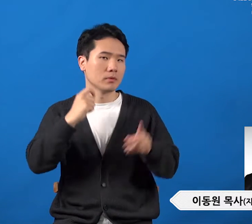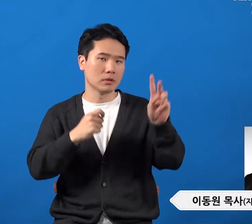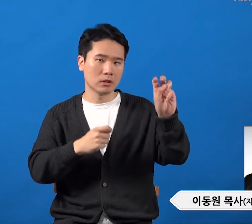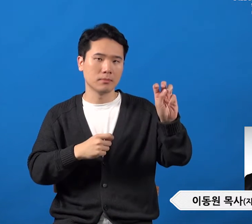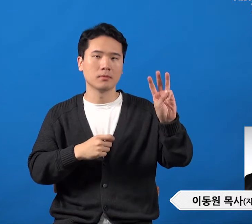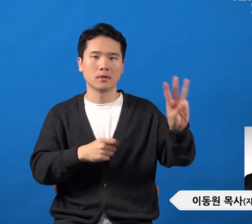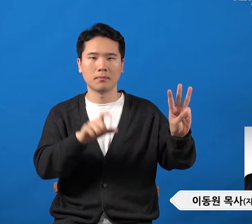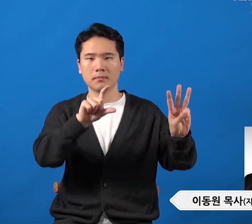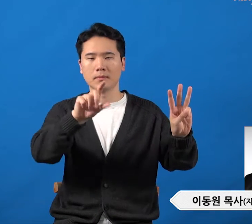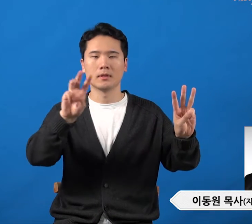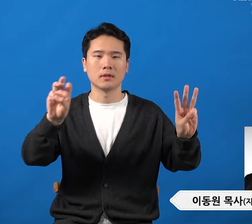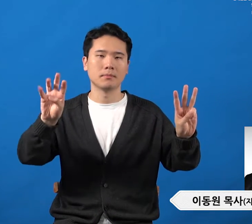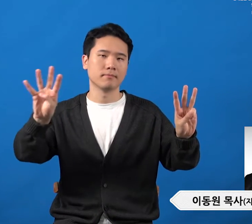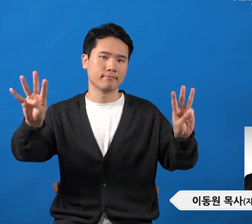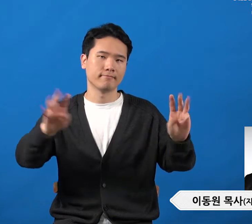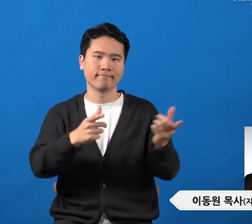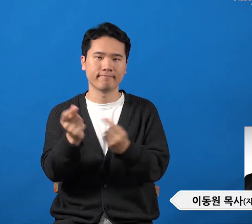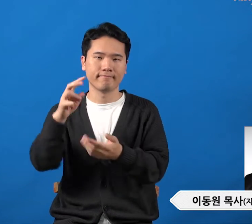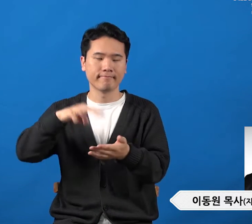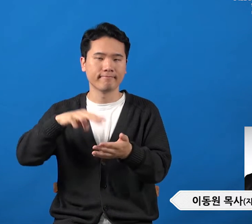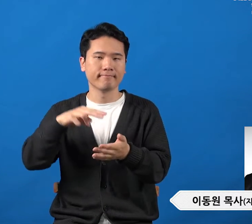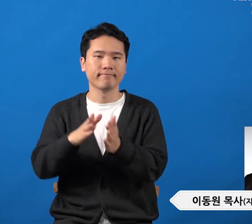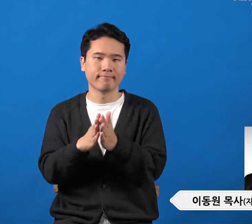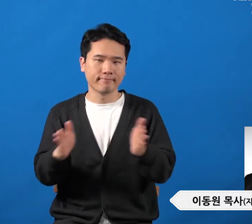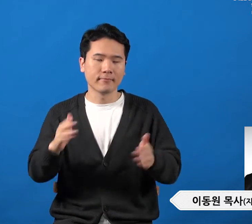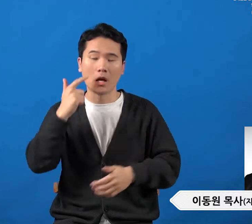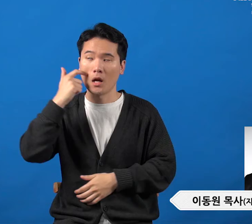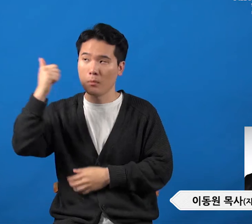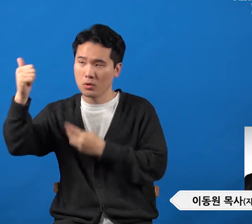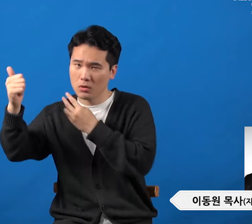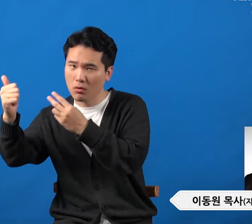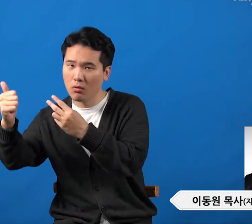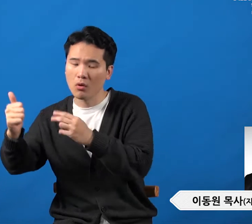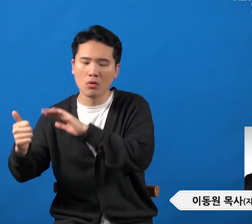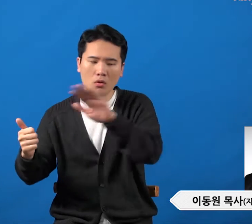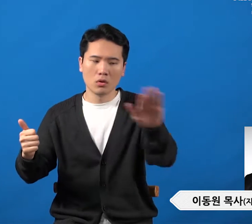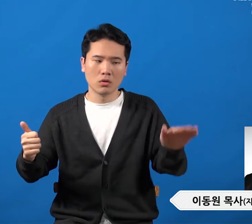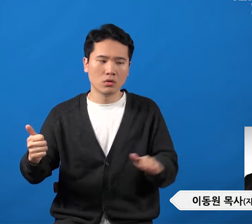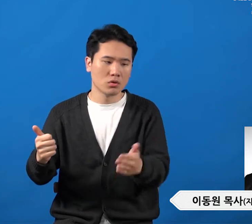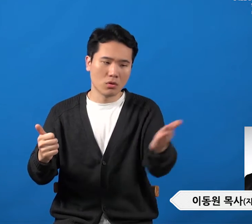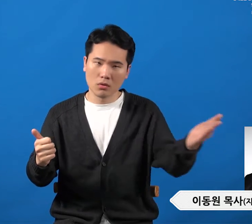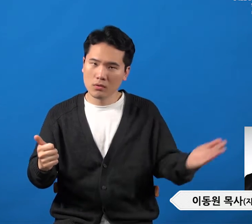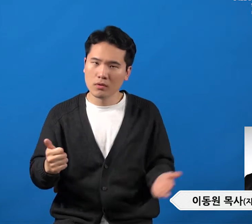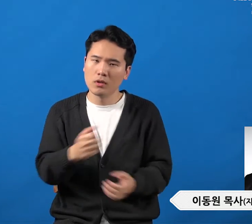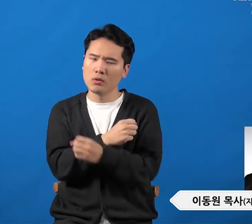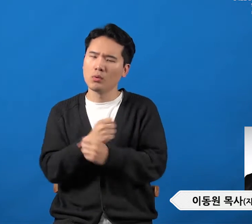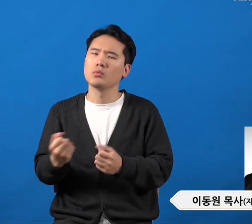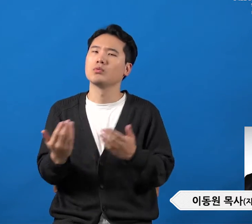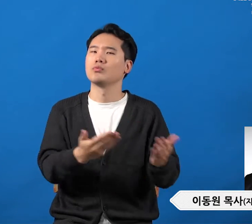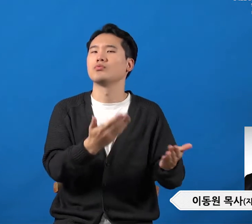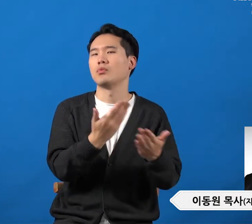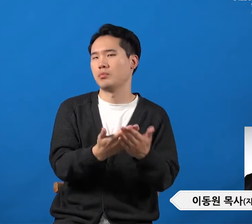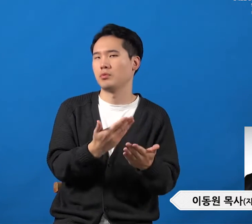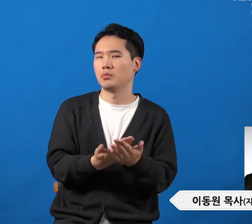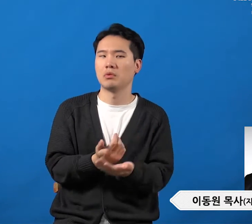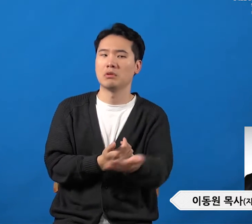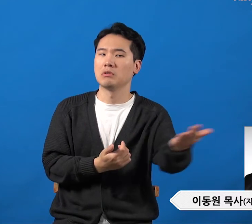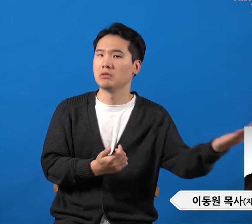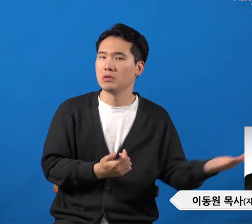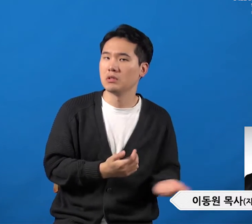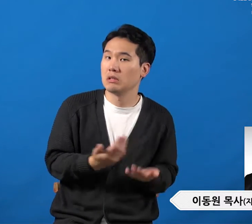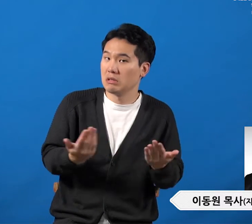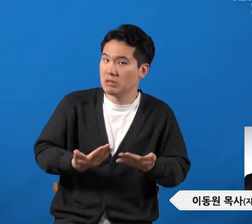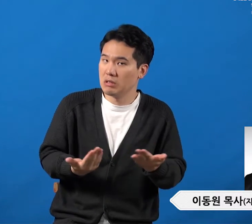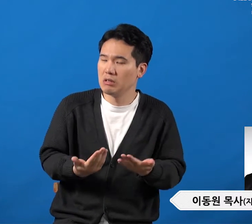34절 같이 한번 읽겠습니다. 시작. 아버지여 저희를 사하여 주옵소서. 자기들이